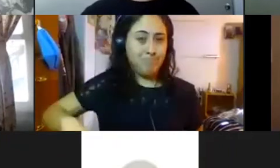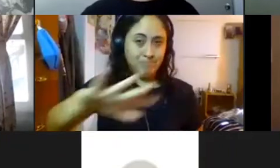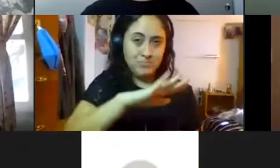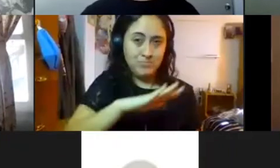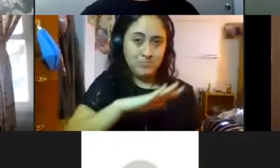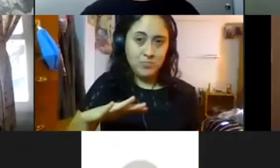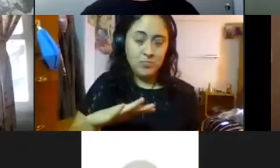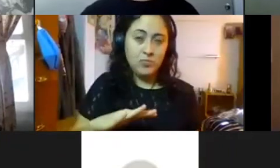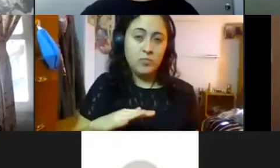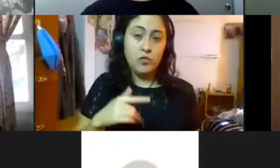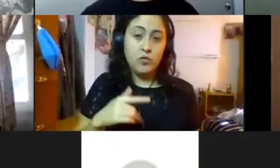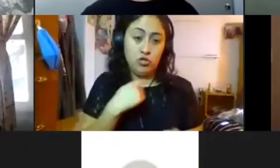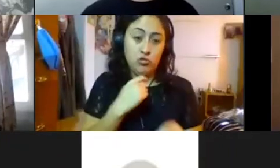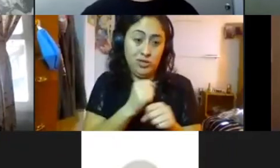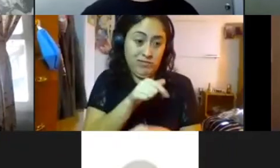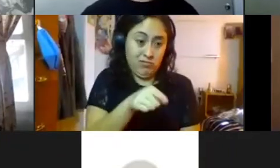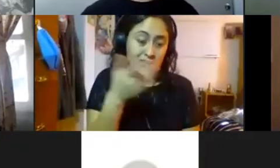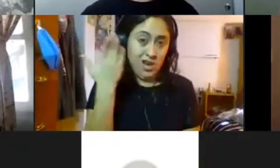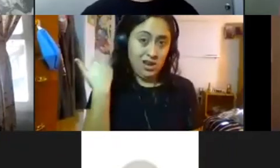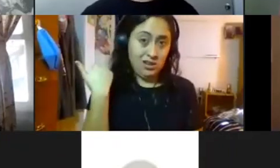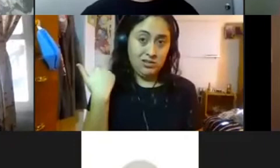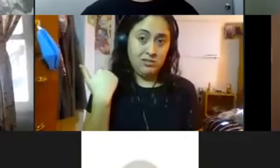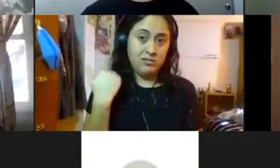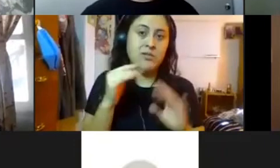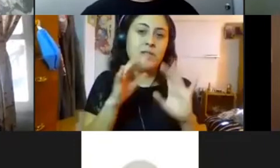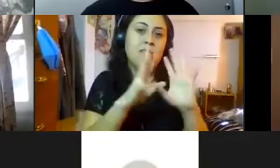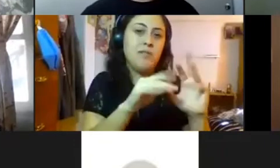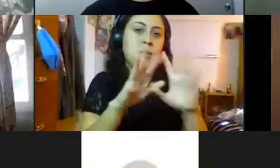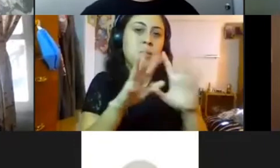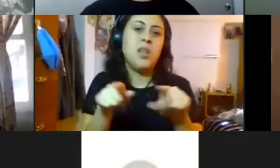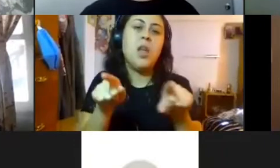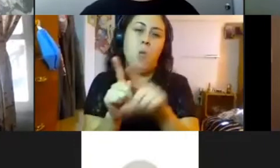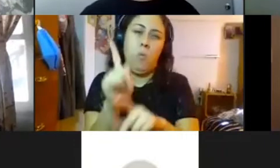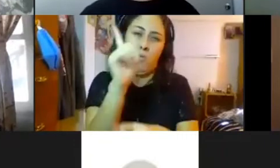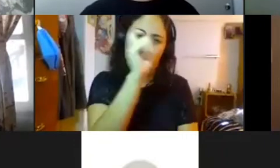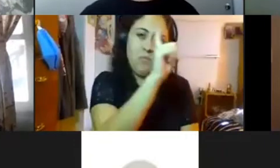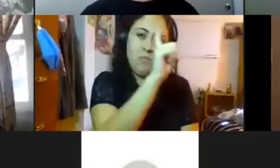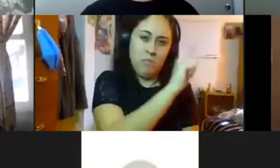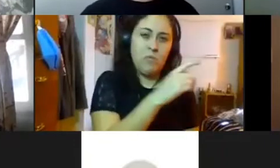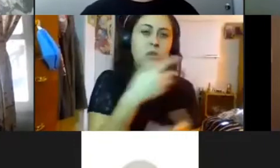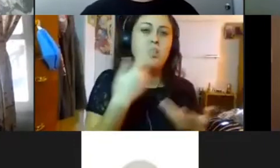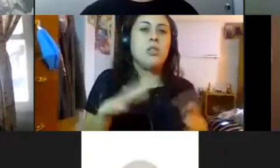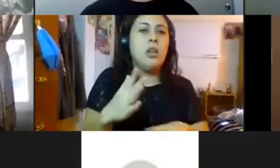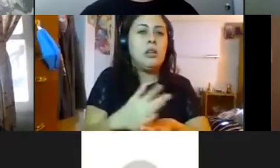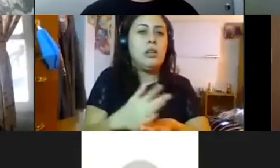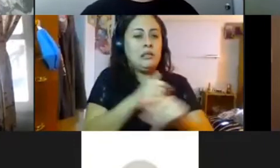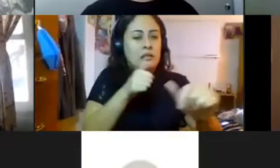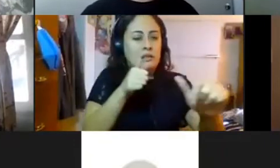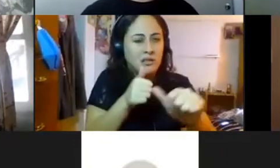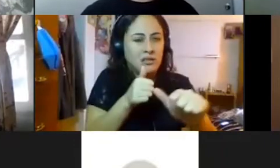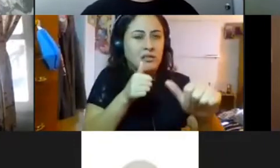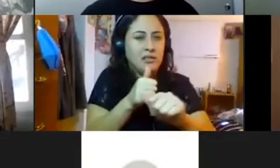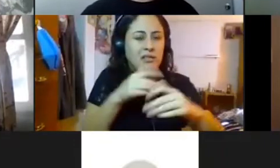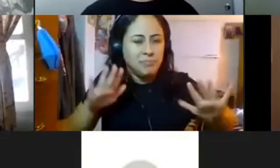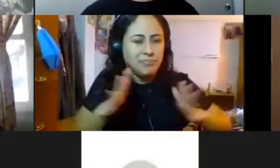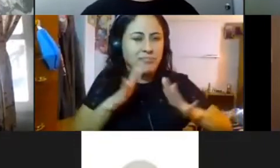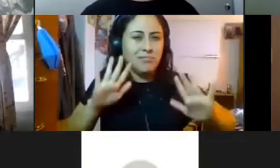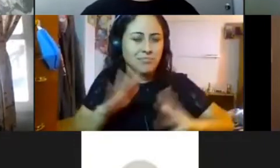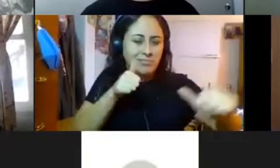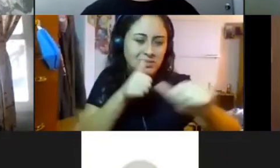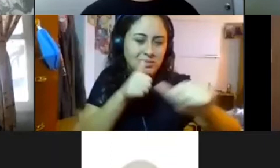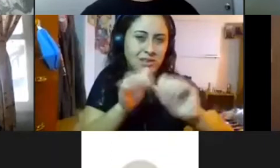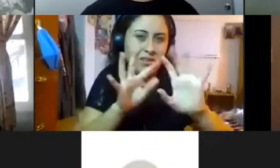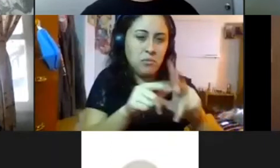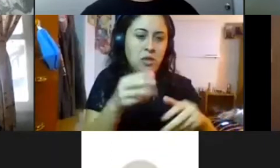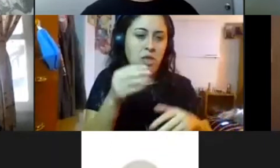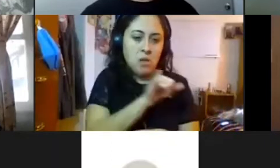el cual vivía esa familia ya eran complejos y habíamos intentado hacer varios acercamientos antes, pero cuando la evidencia está